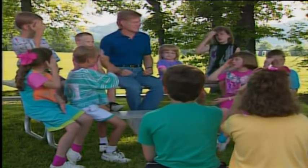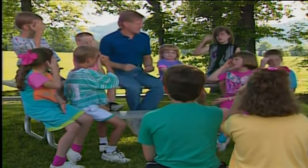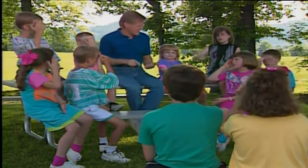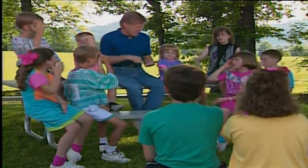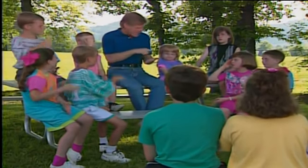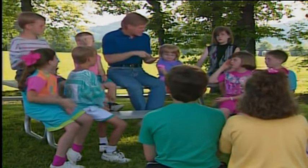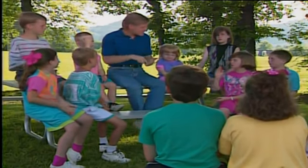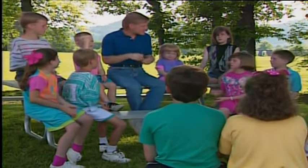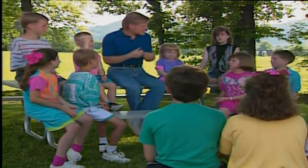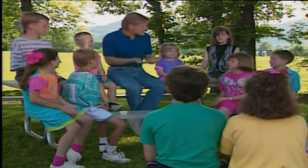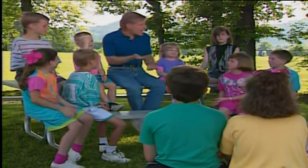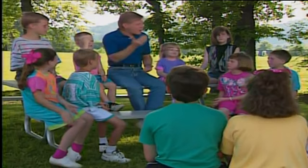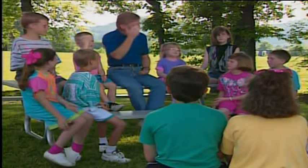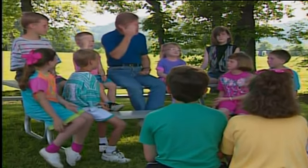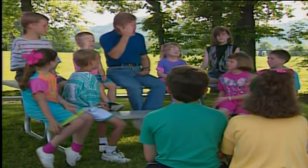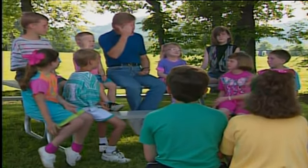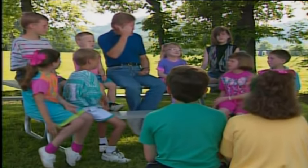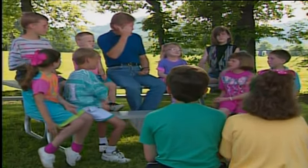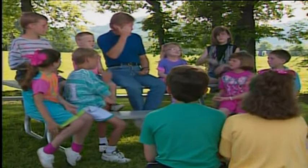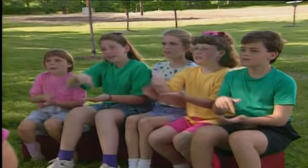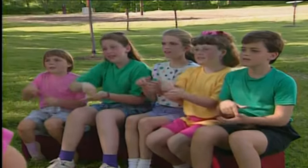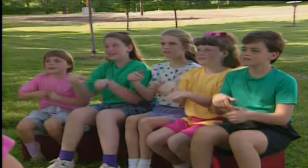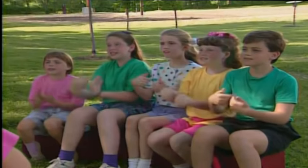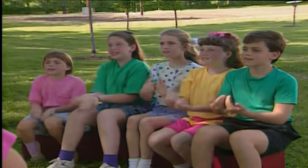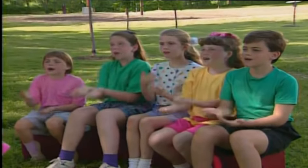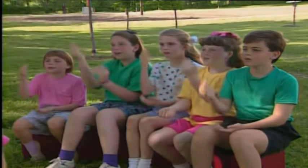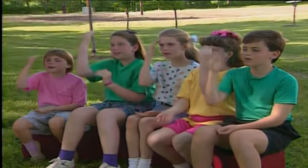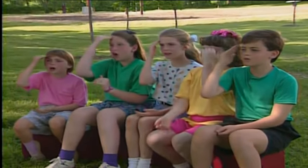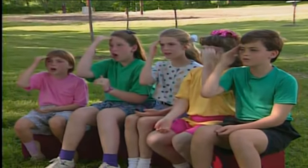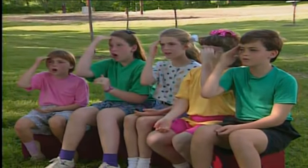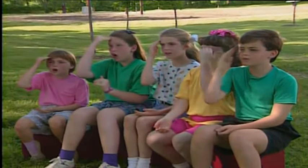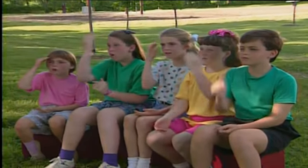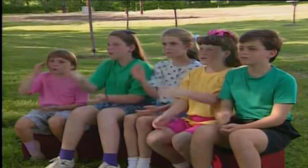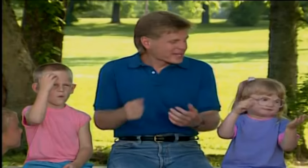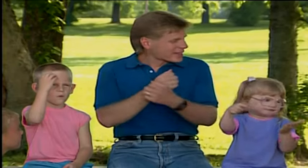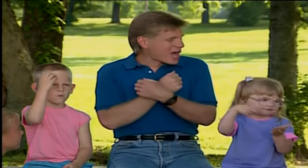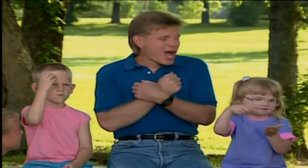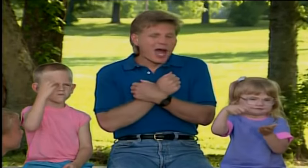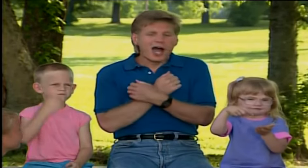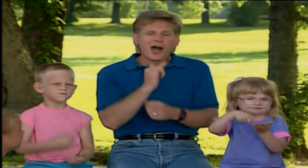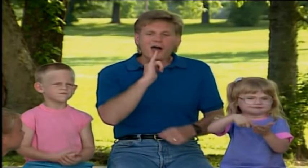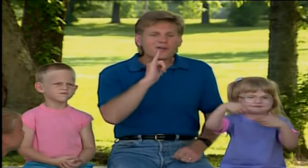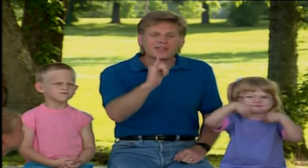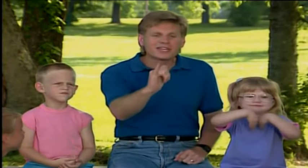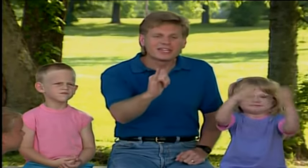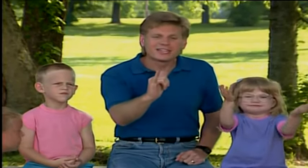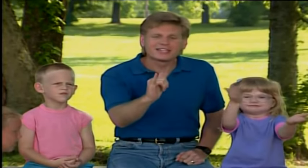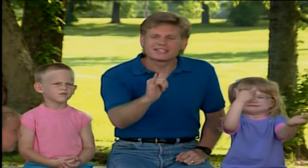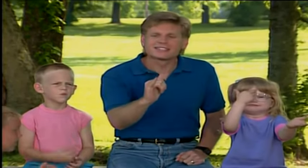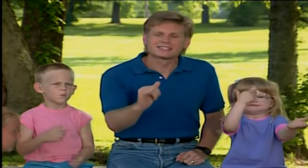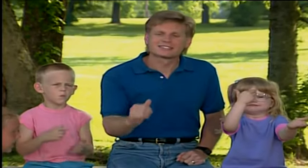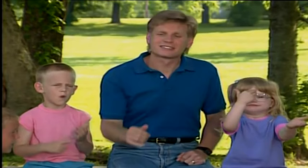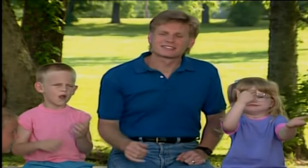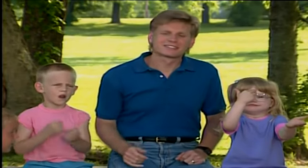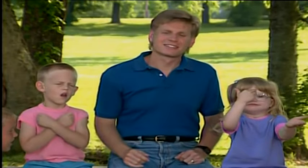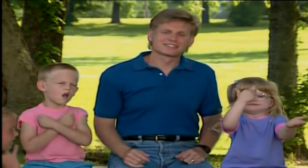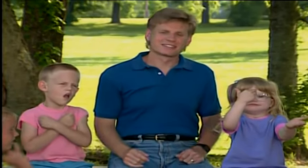en esto conocemos, lo que es amor, lo que es amor, en